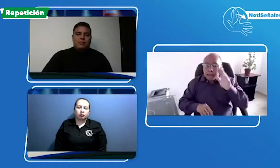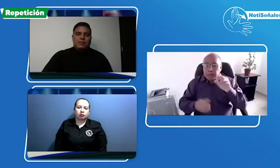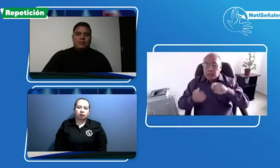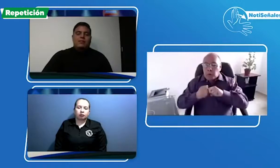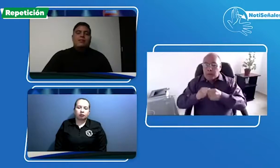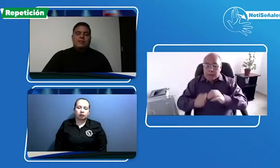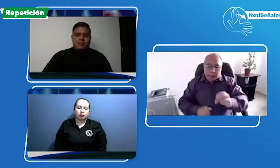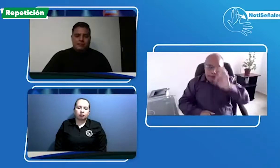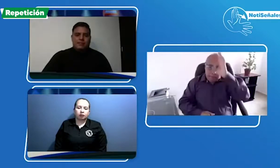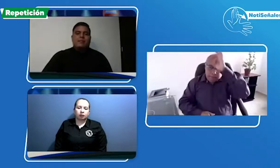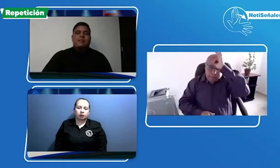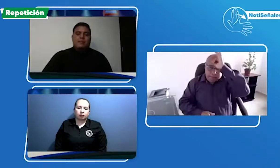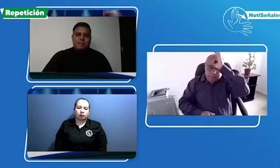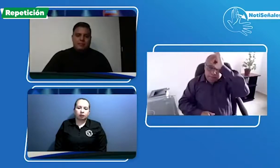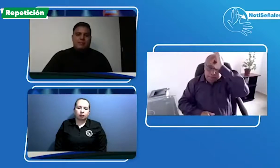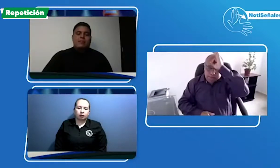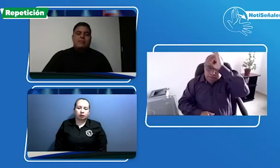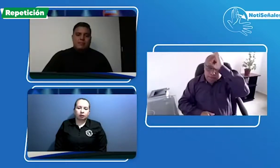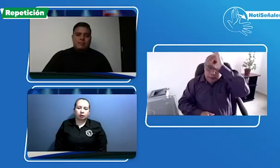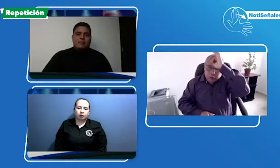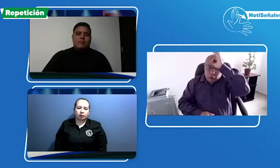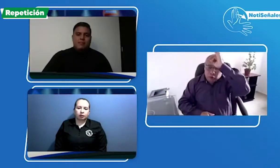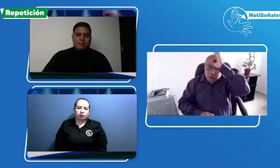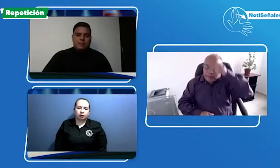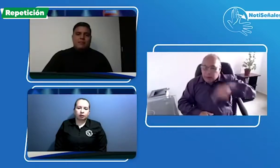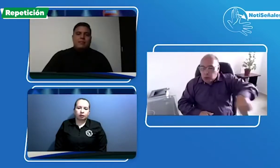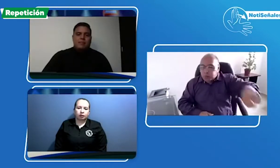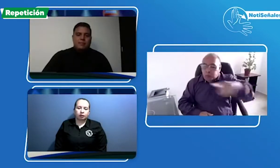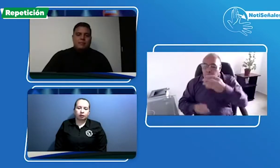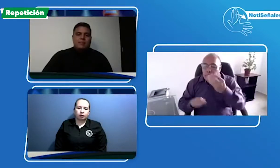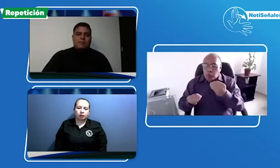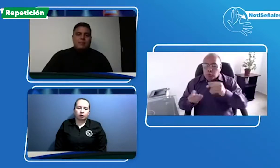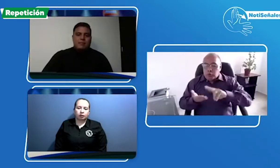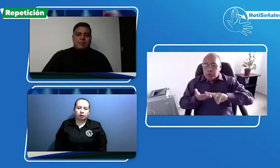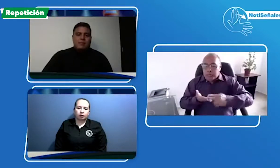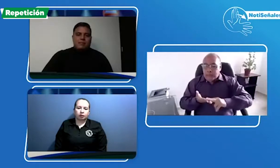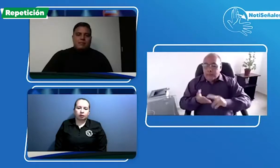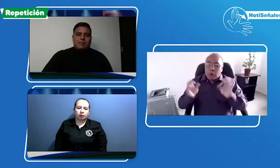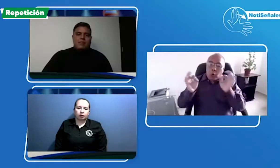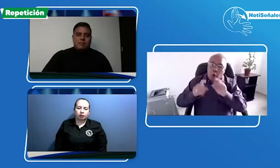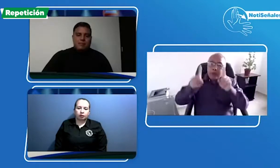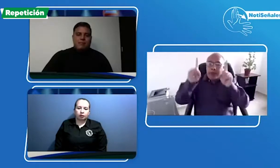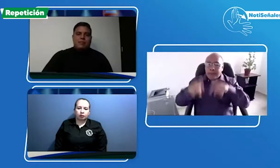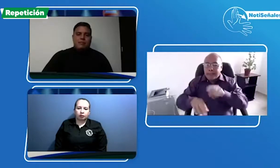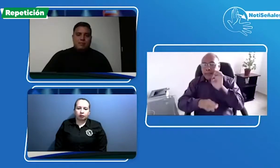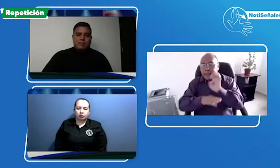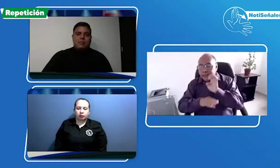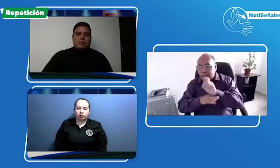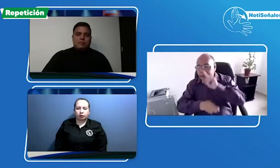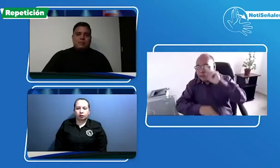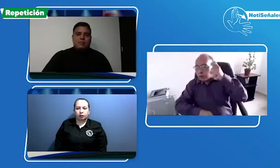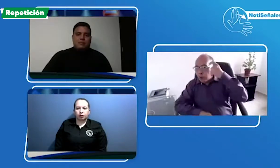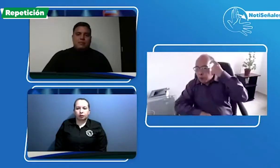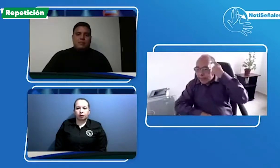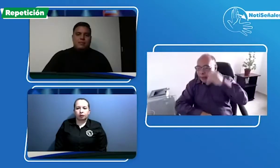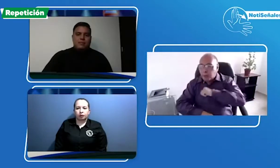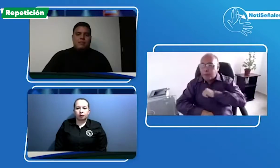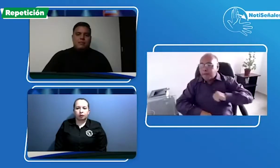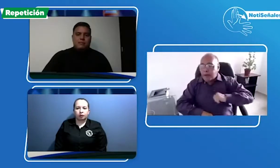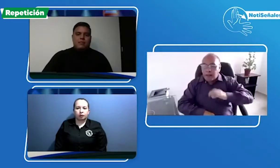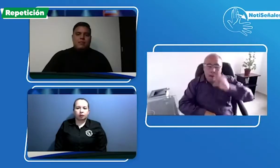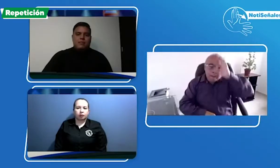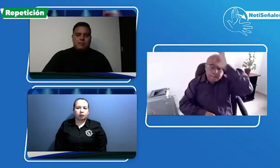momento para echar culpas a un lado o al otro sino que muchas veces nos damos cuenta que el problema es problema de